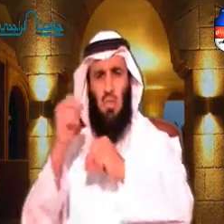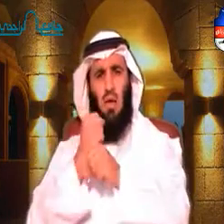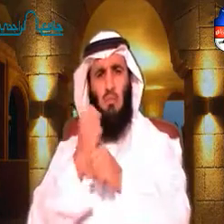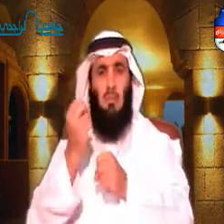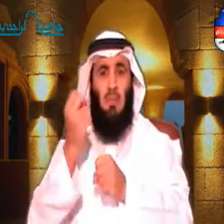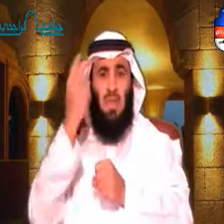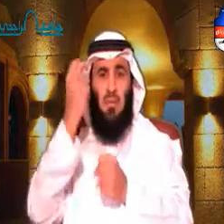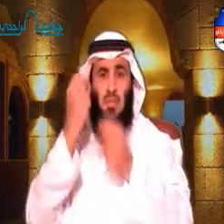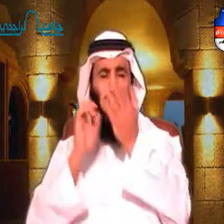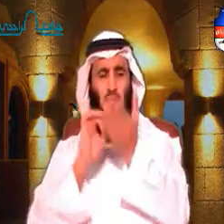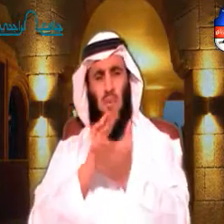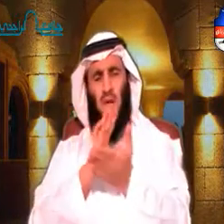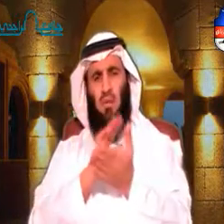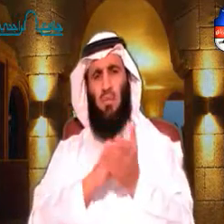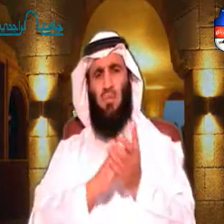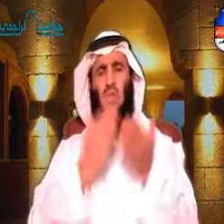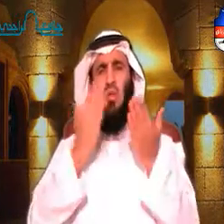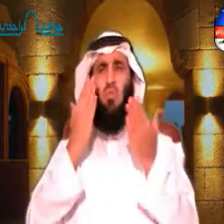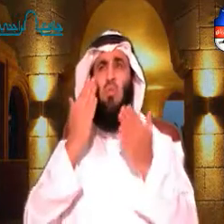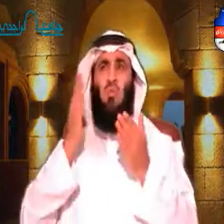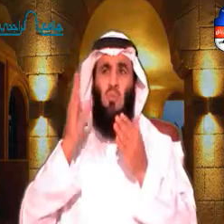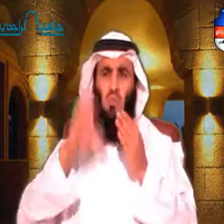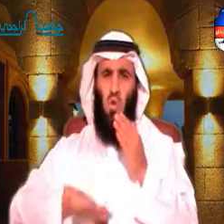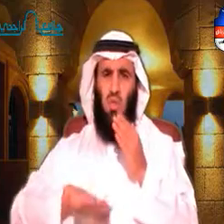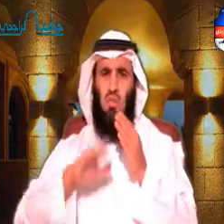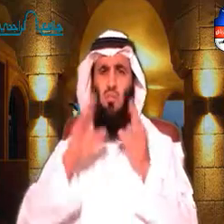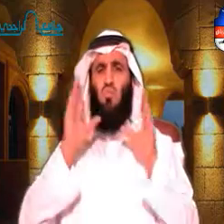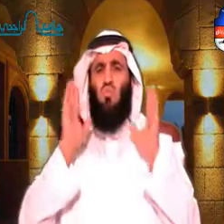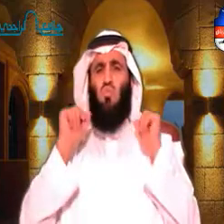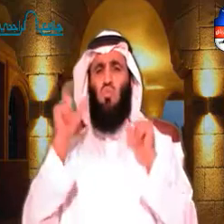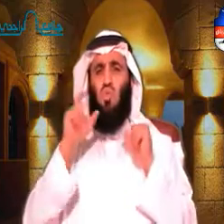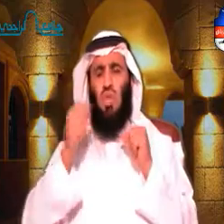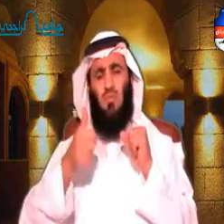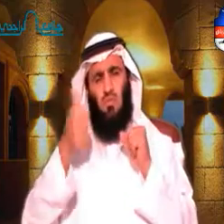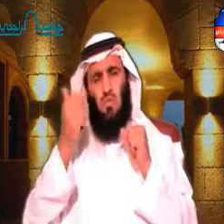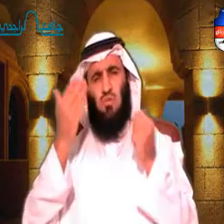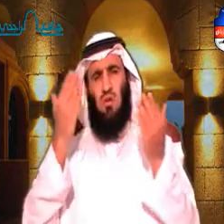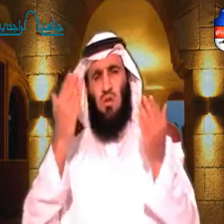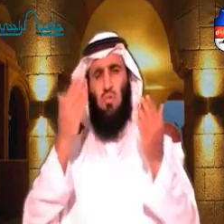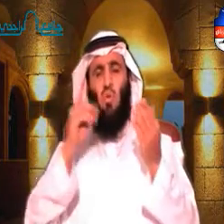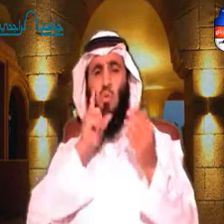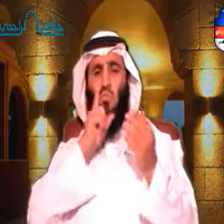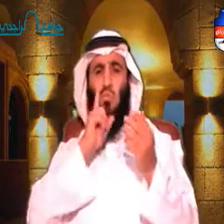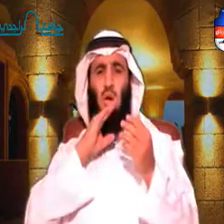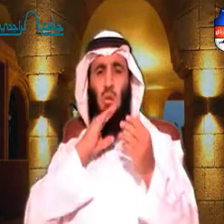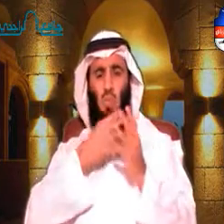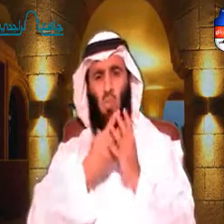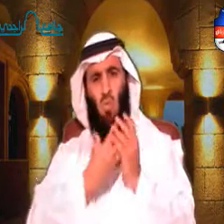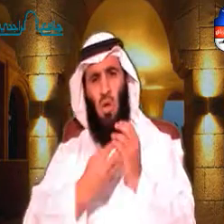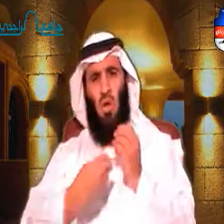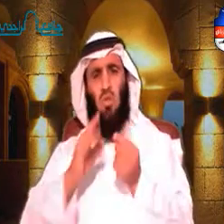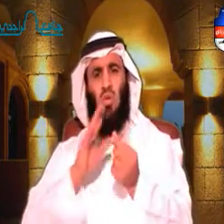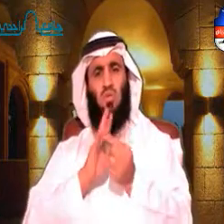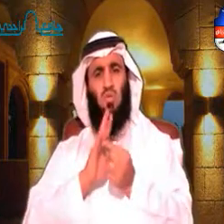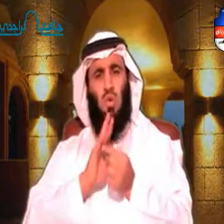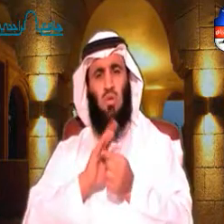اللهم توفنا مسلمين، وألحقنا بالصالحين، واجعلنا ووالدينا وذرياتنا وأزواجنا ومن نحب